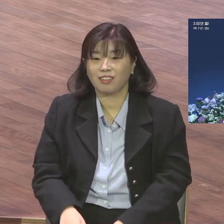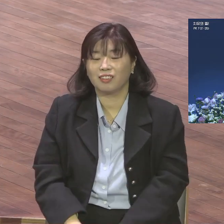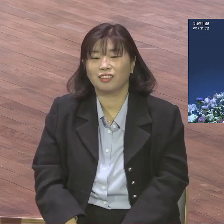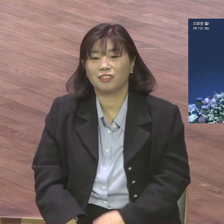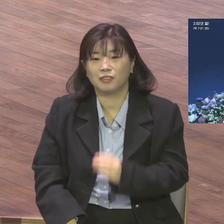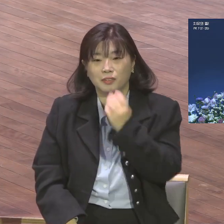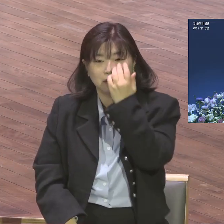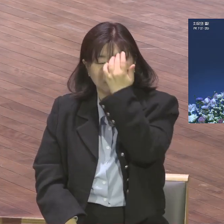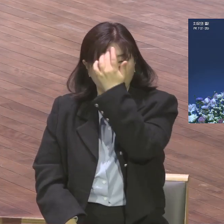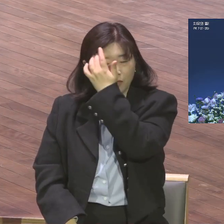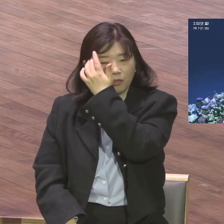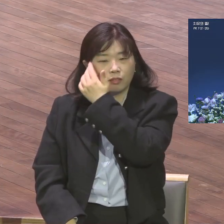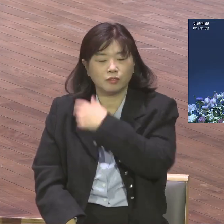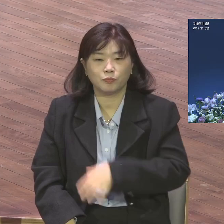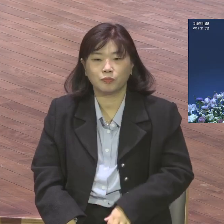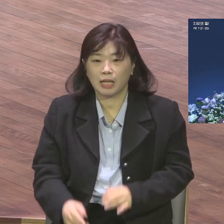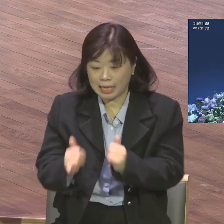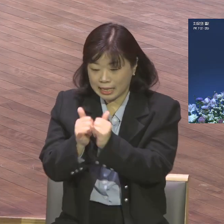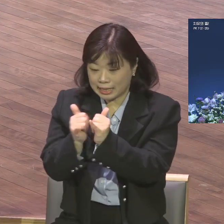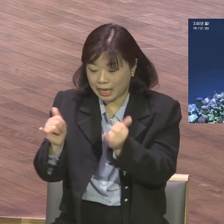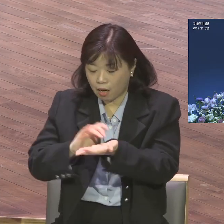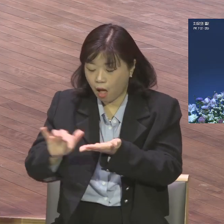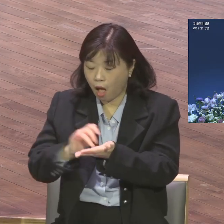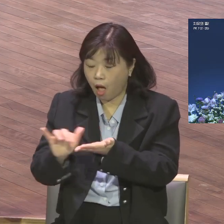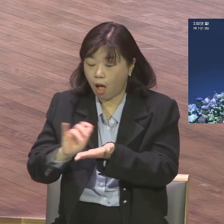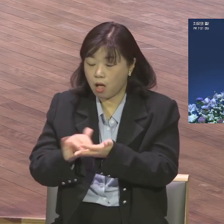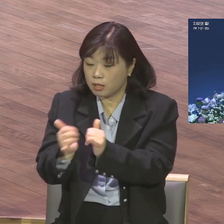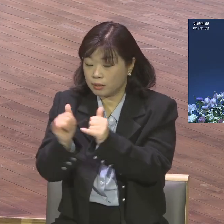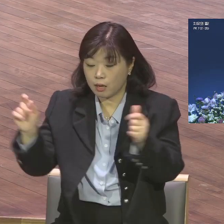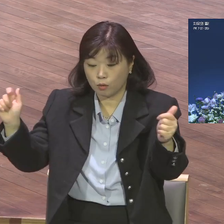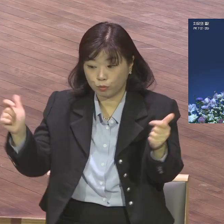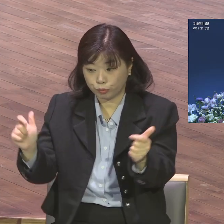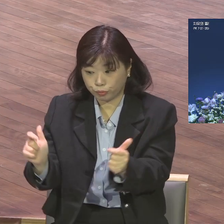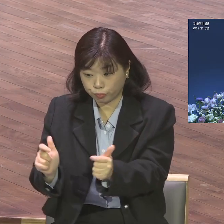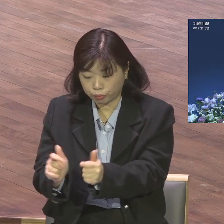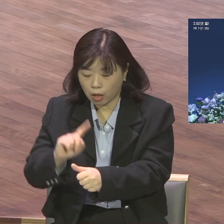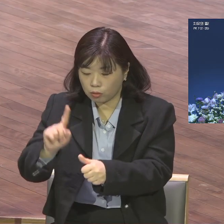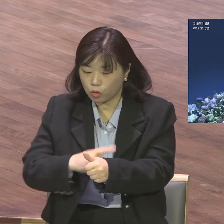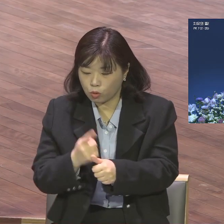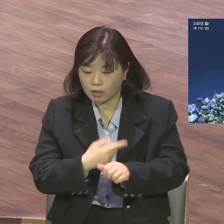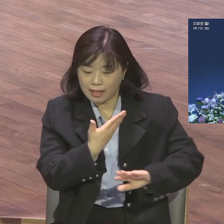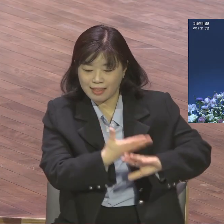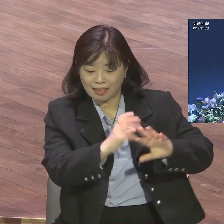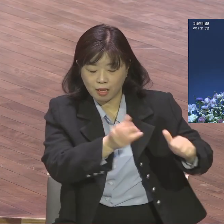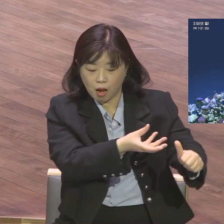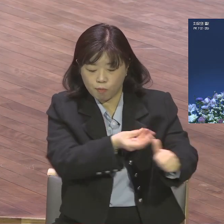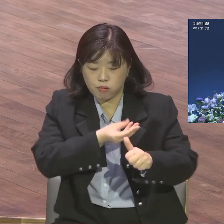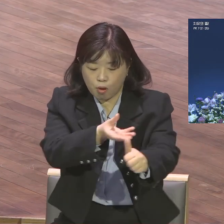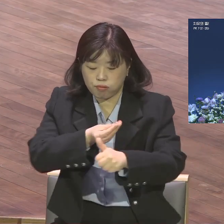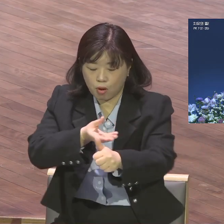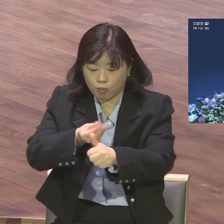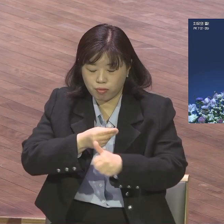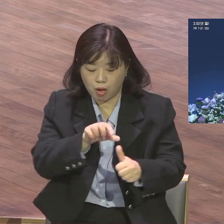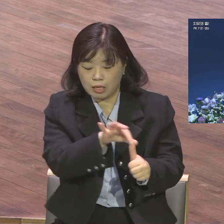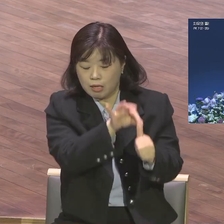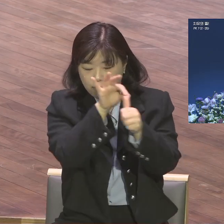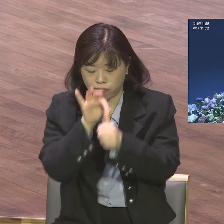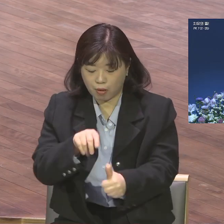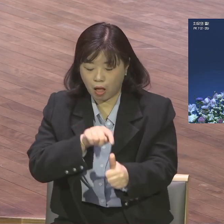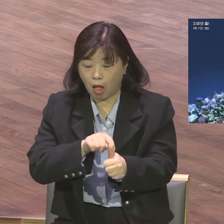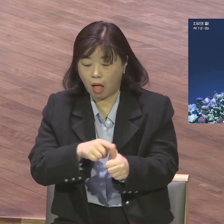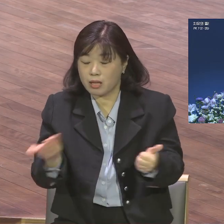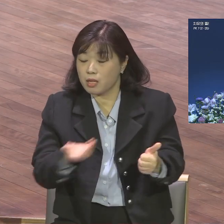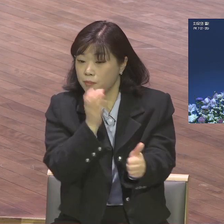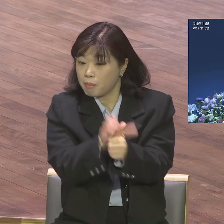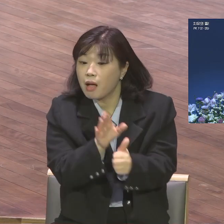이 전 237명이 올 수밖에 없단 말이에요. 이방인의 뜰. 이것도 하나는 계획이란 말이에요. 그래서